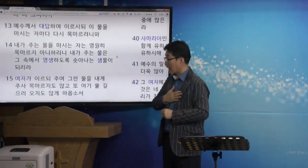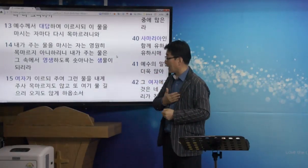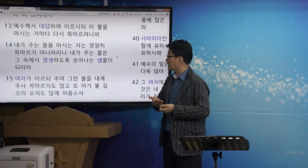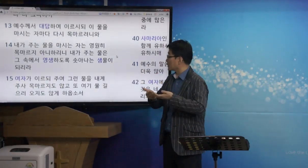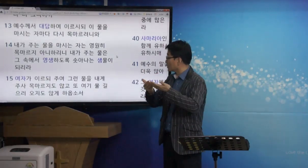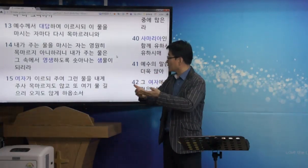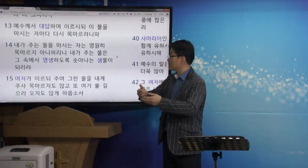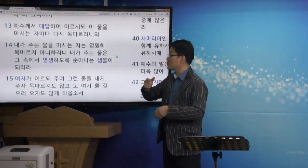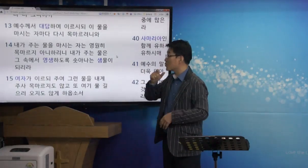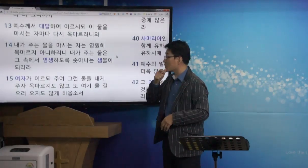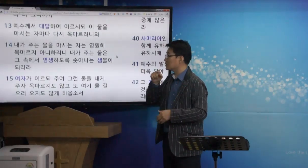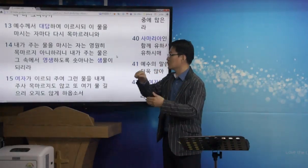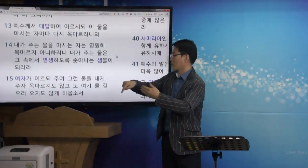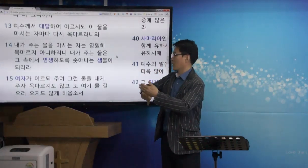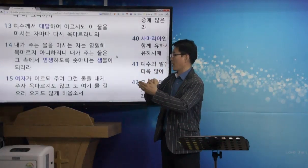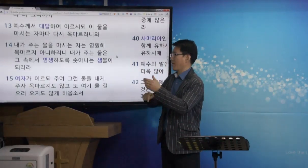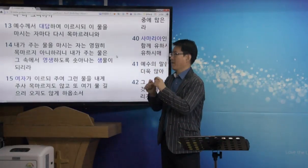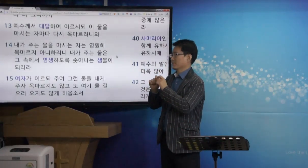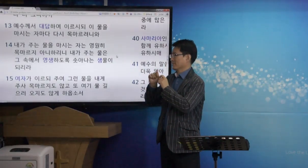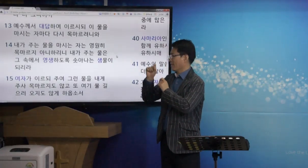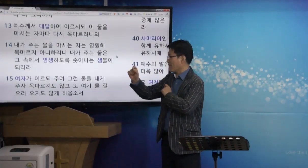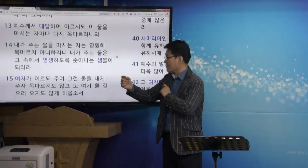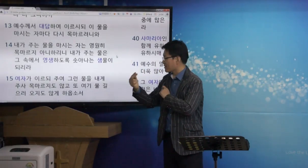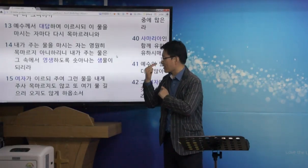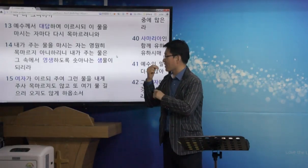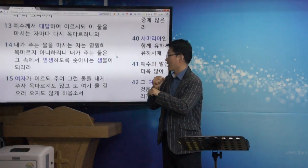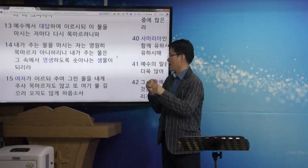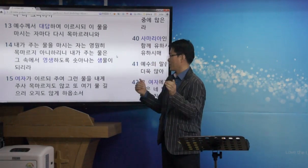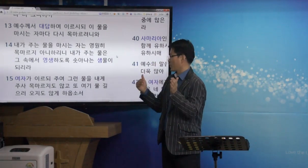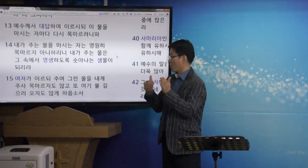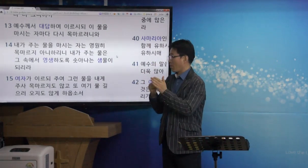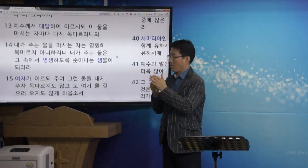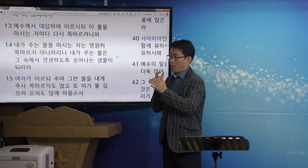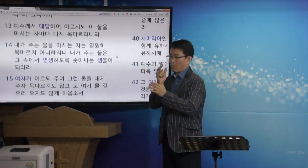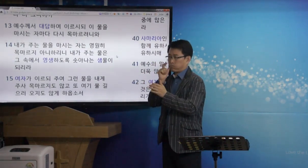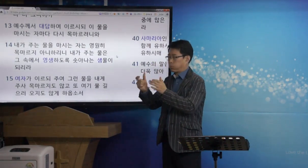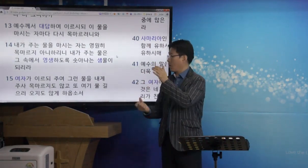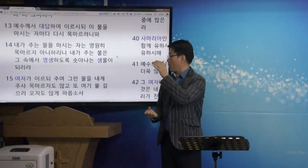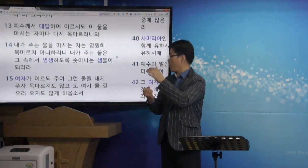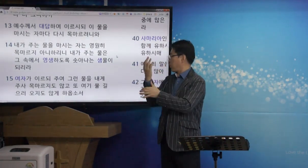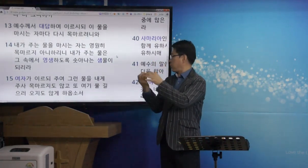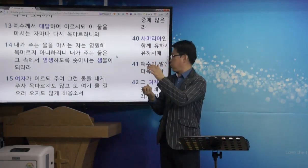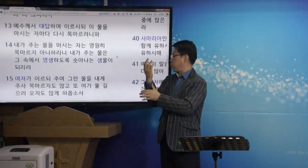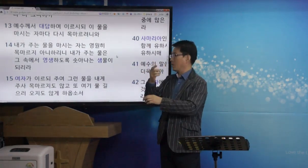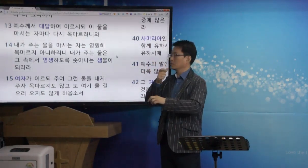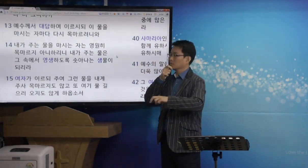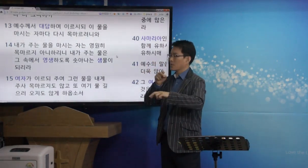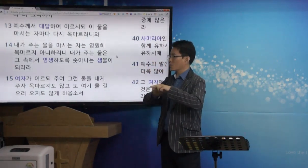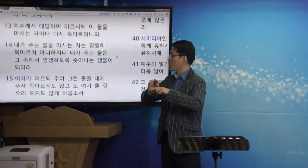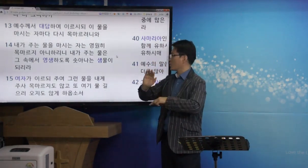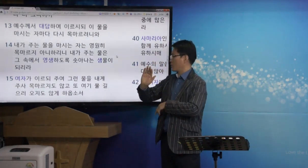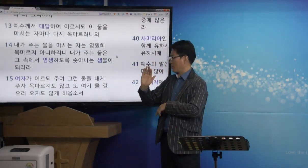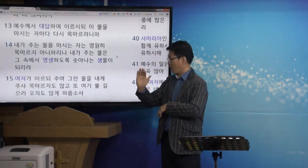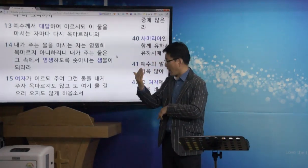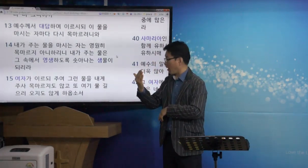내가 주는 물은 그 속에서 영생하도록 솟아나는 샘물이 되리라.